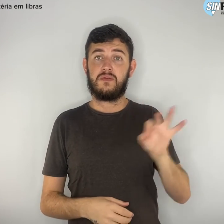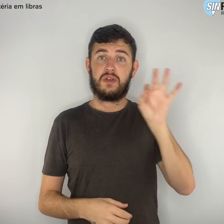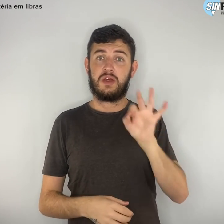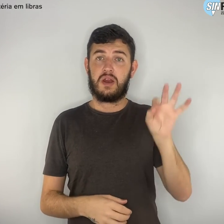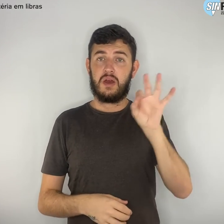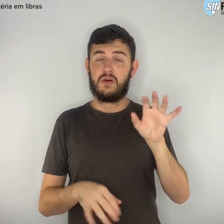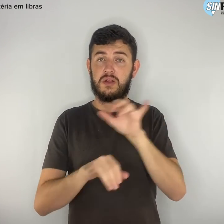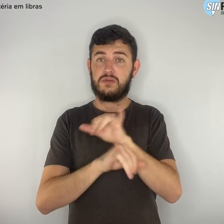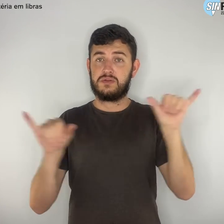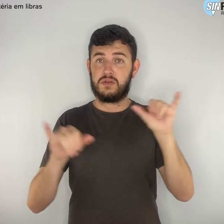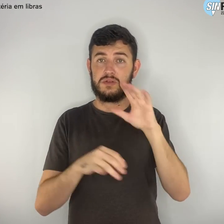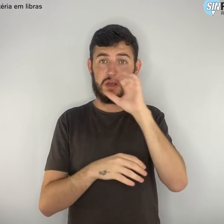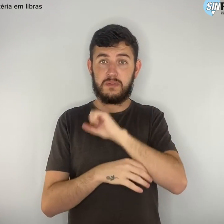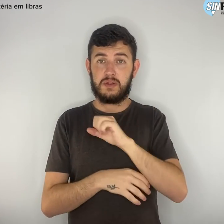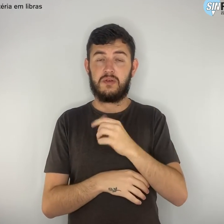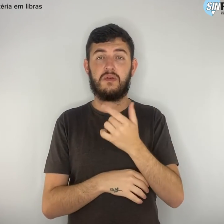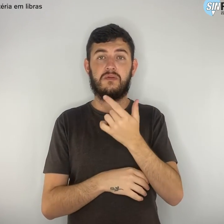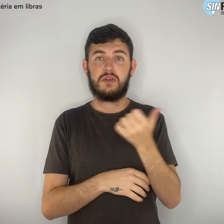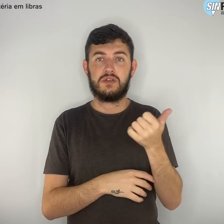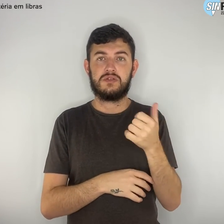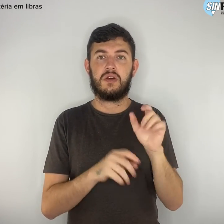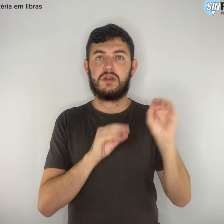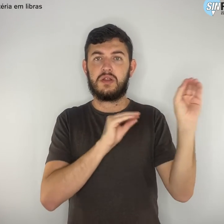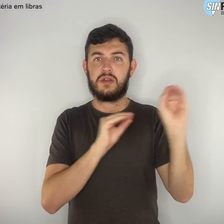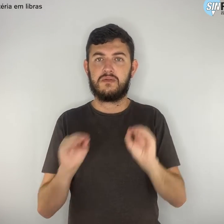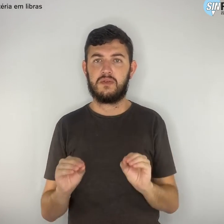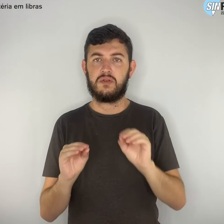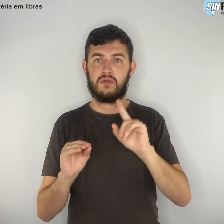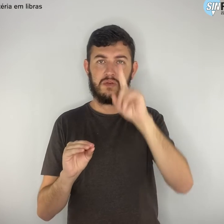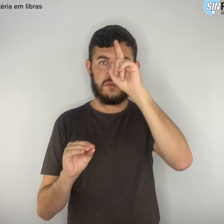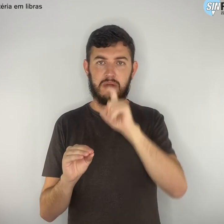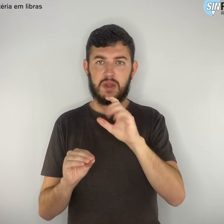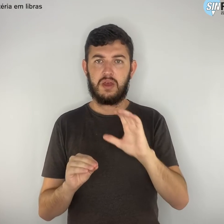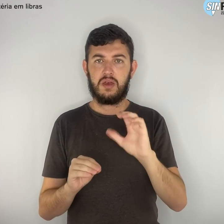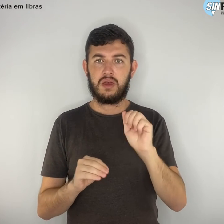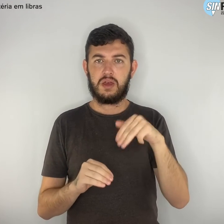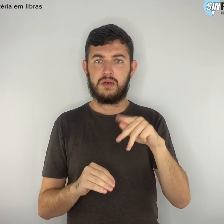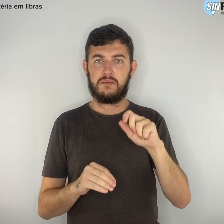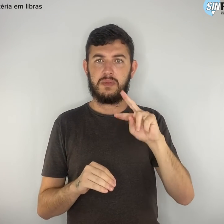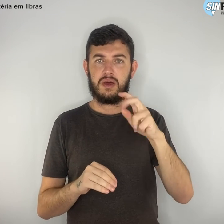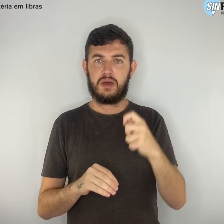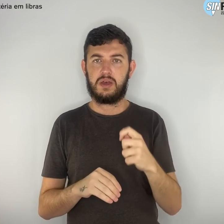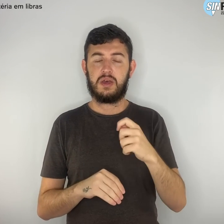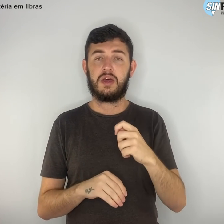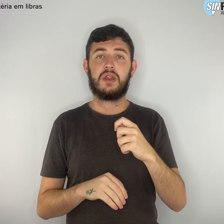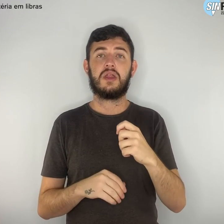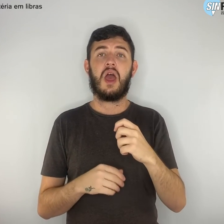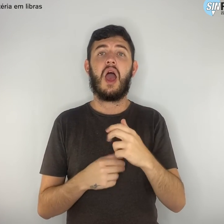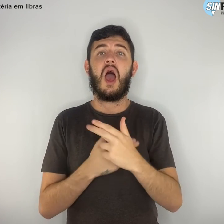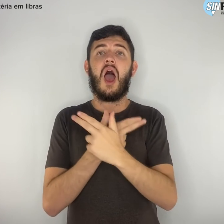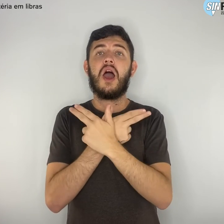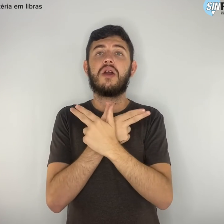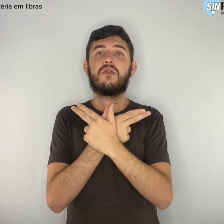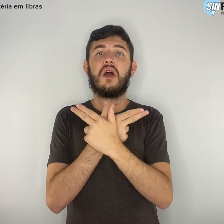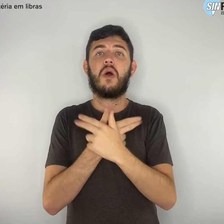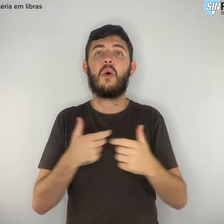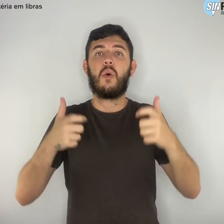a transferência do hospital de campanha da Aeronáutica do Rio de Janeiro para Roraima para